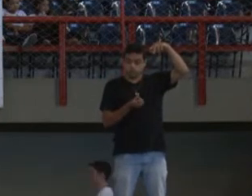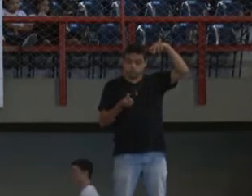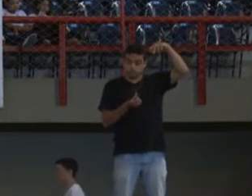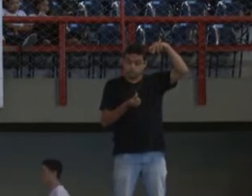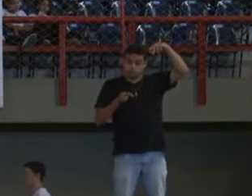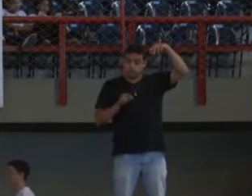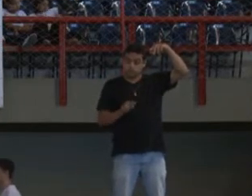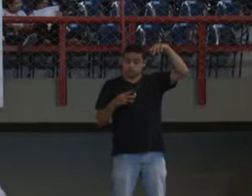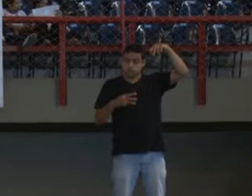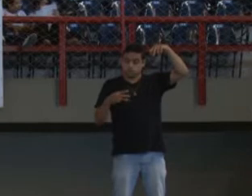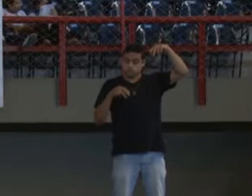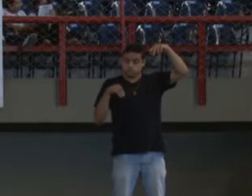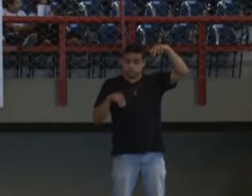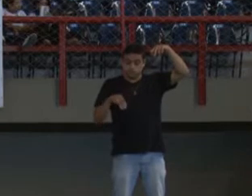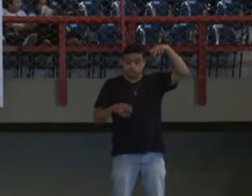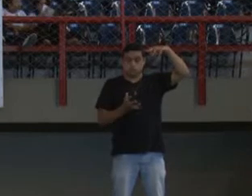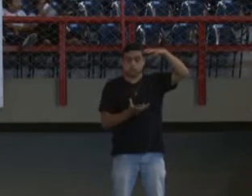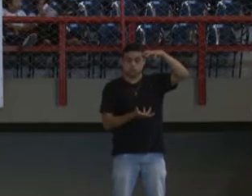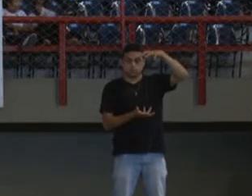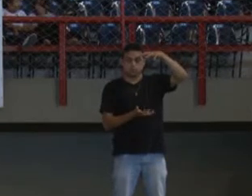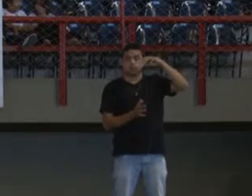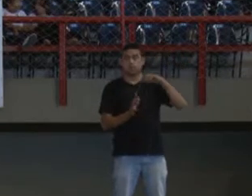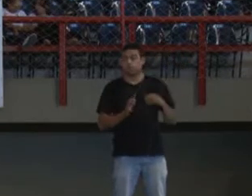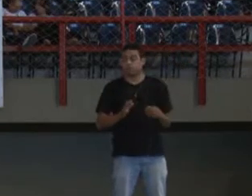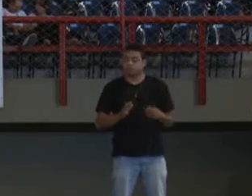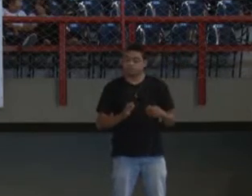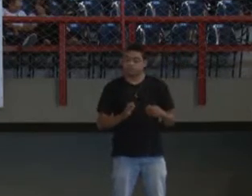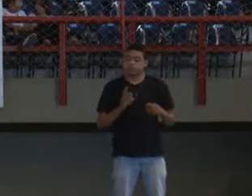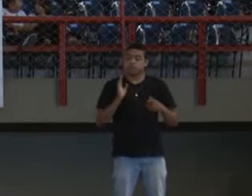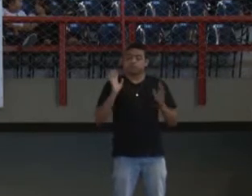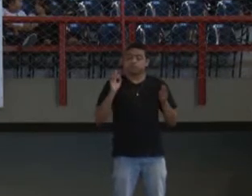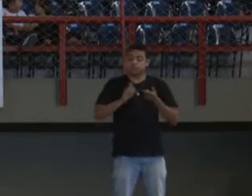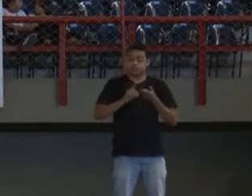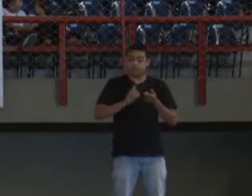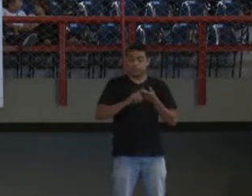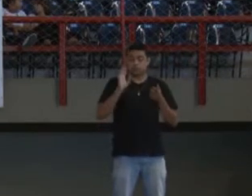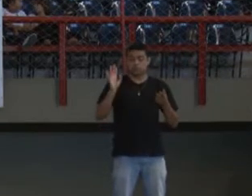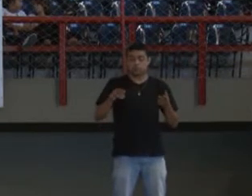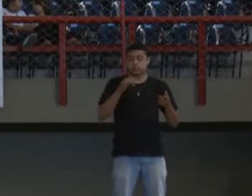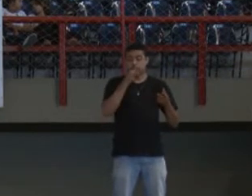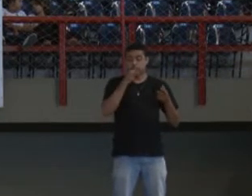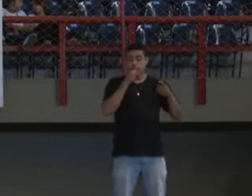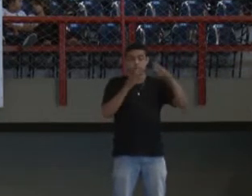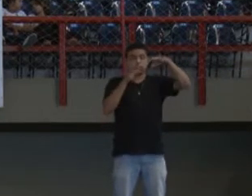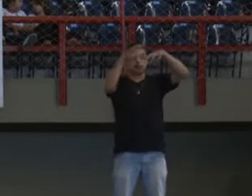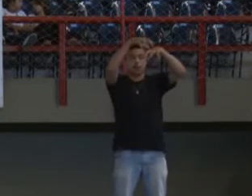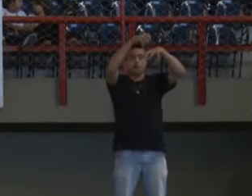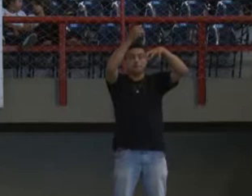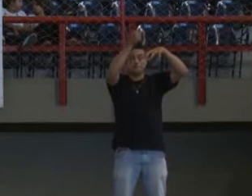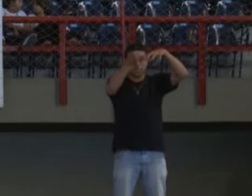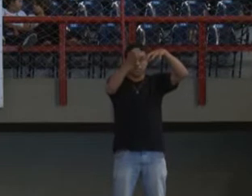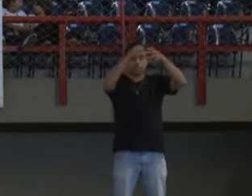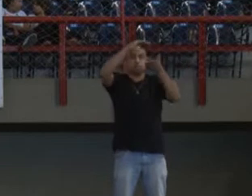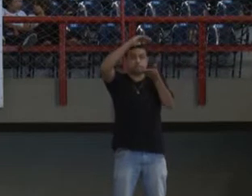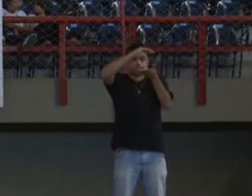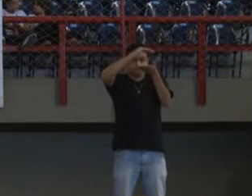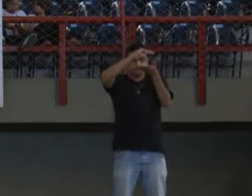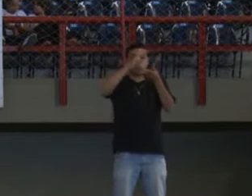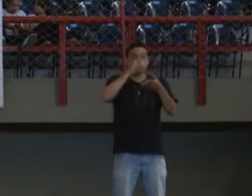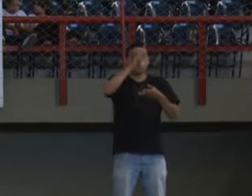66 graus 33 minutos de latitude sul. Lá em cima, pressão alta ou baixa? Alta